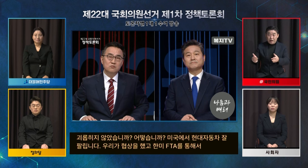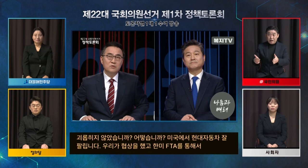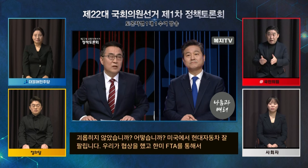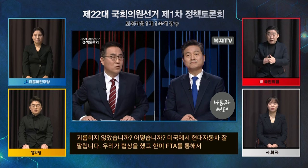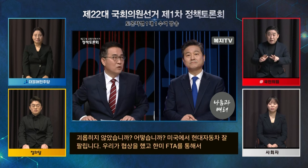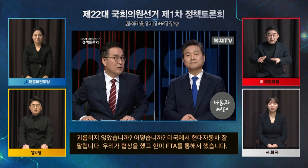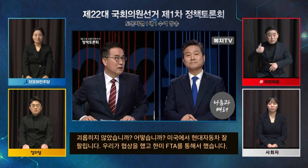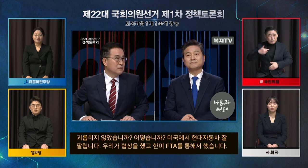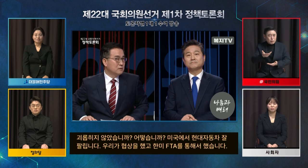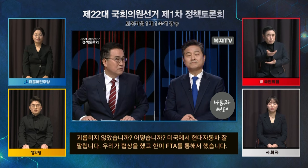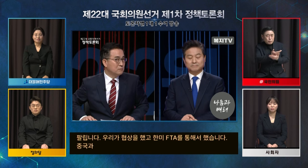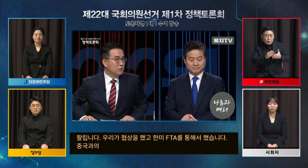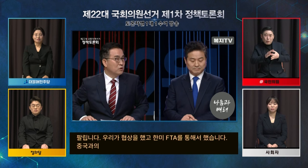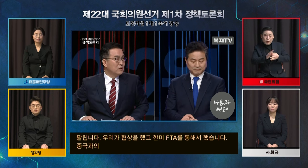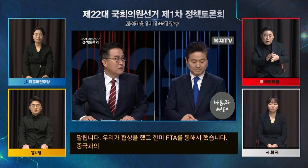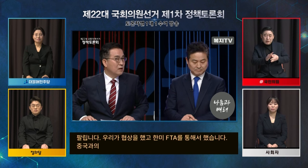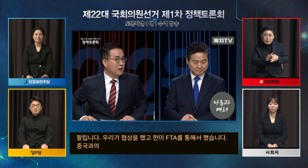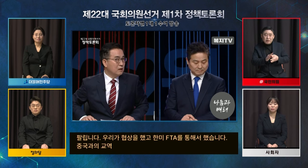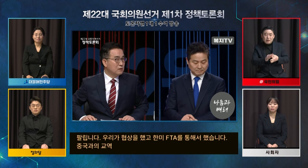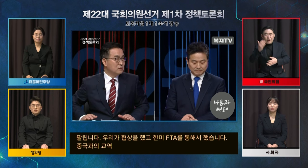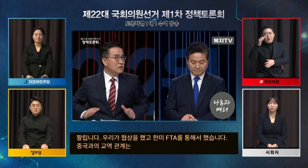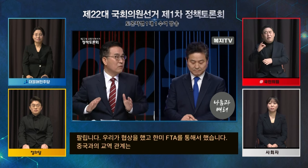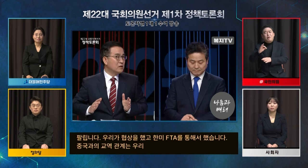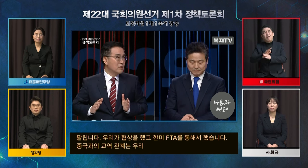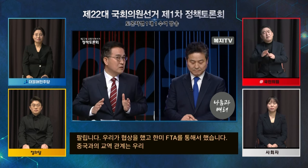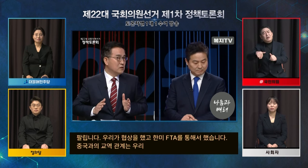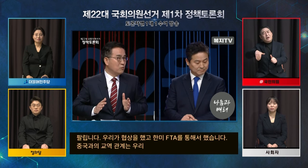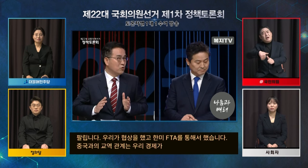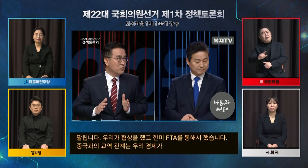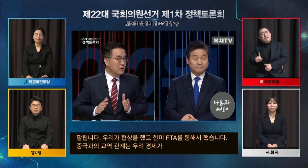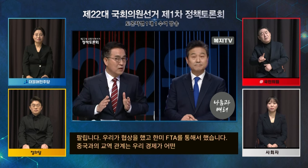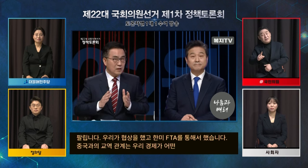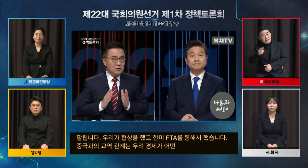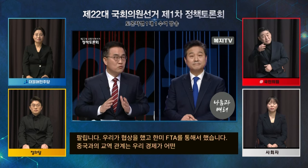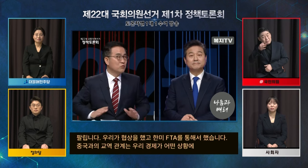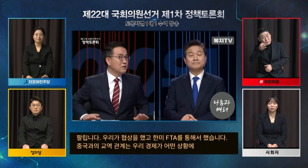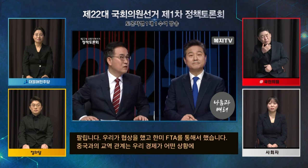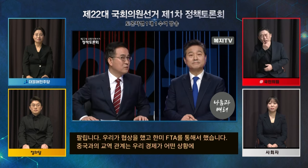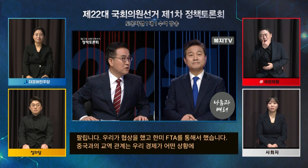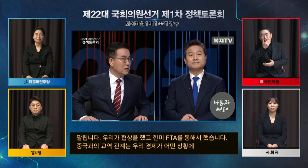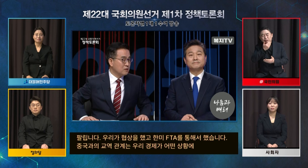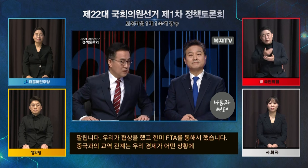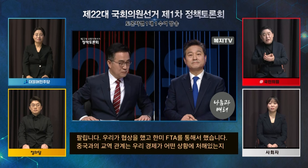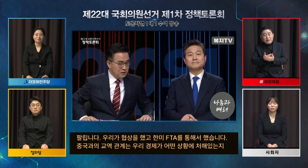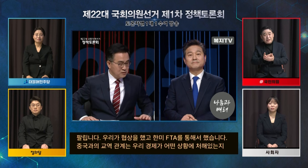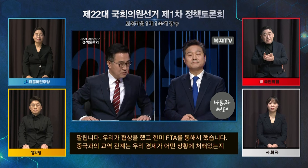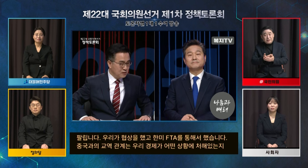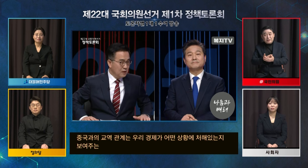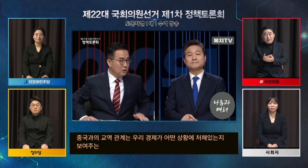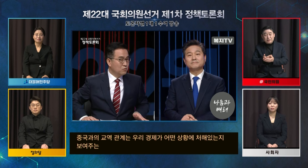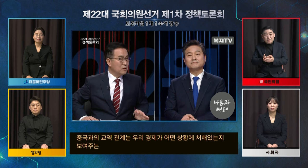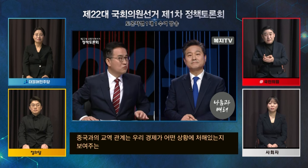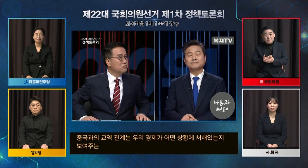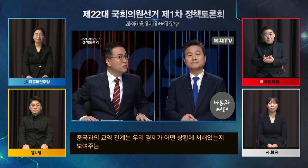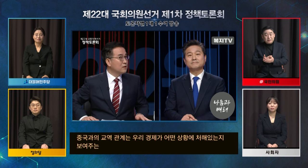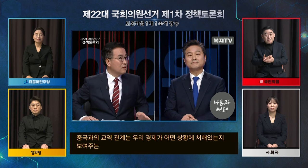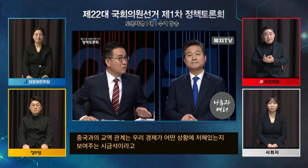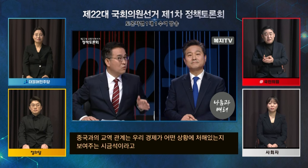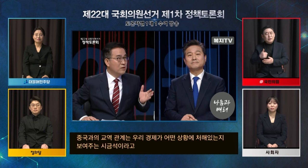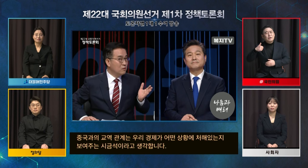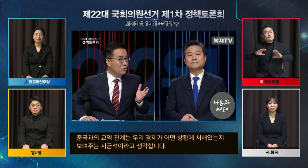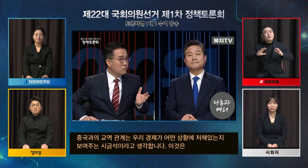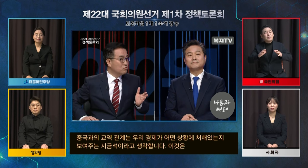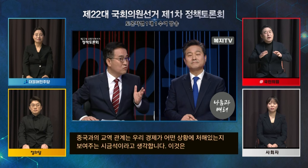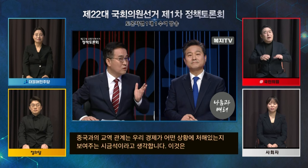중국과의 교역관계는 정말 우리 경제가 어떤 상황의 체진을 보여주는 굉장히 중요한 시검석이라고 생각합니다. 이것은 우리가 중국에